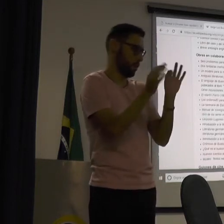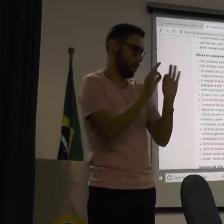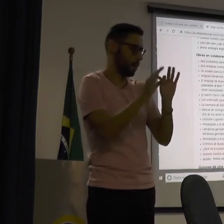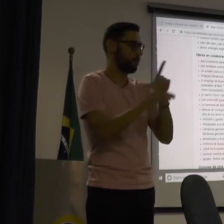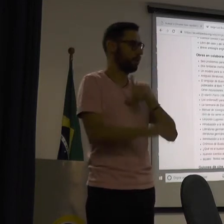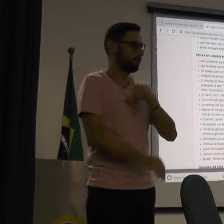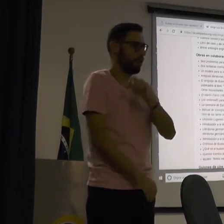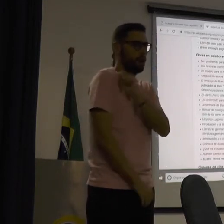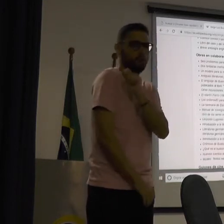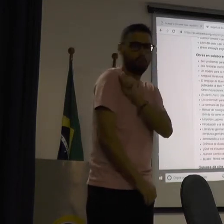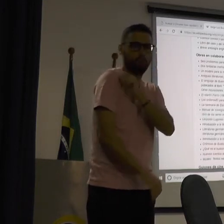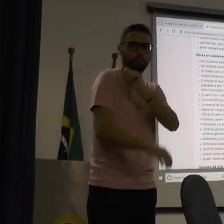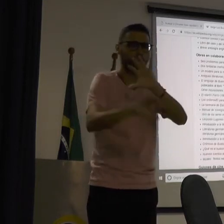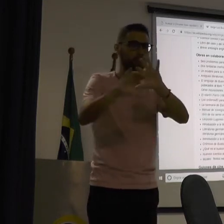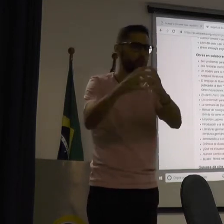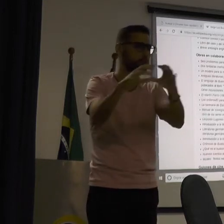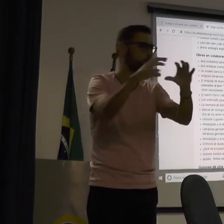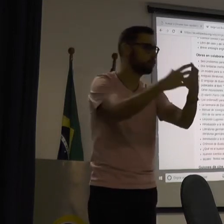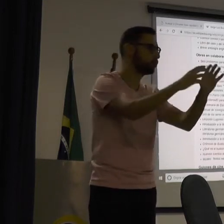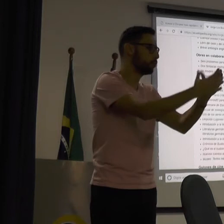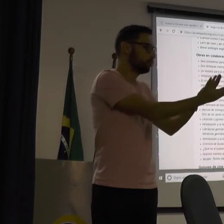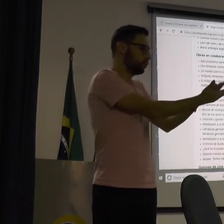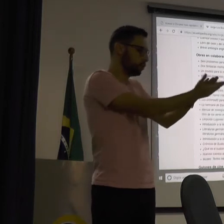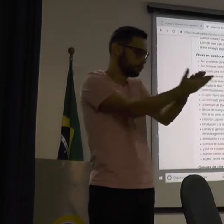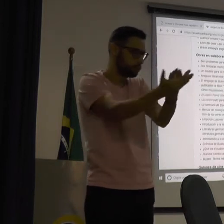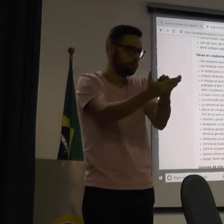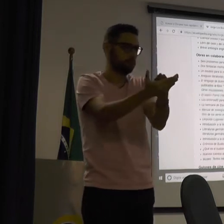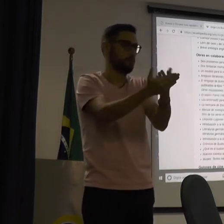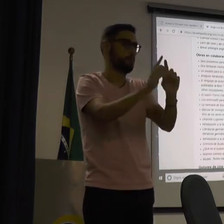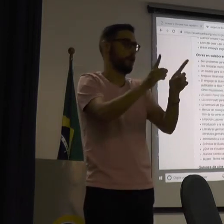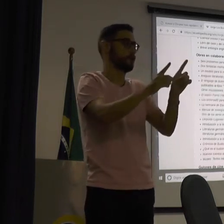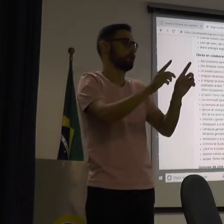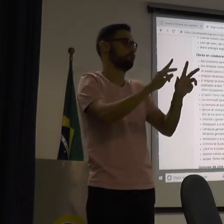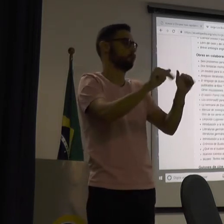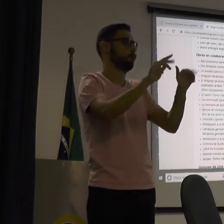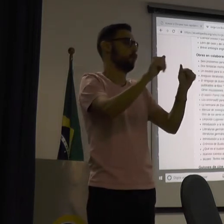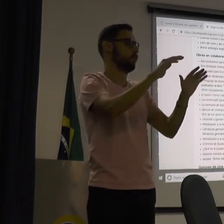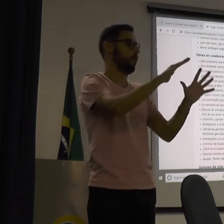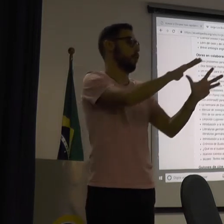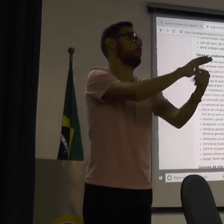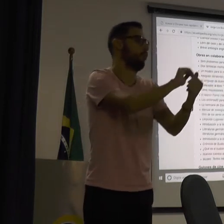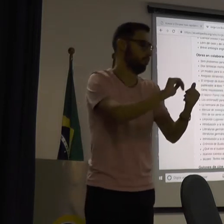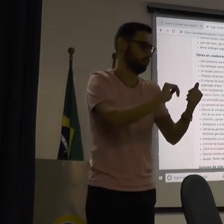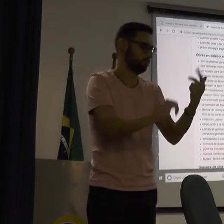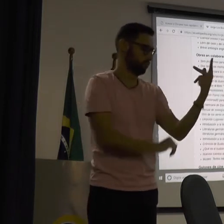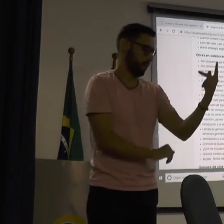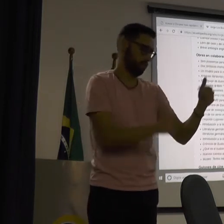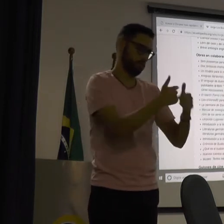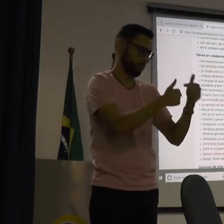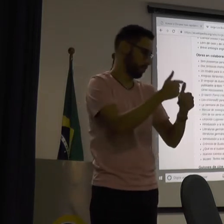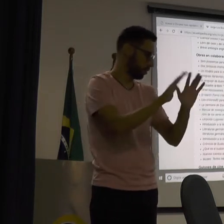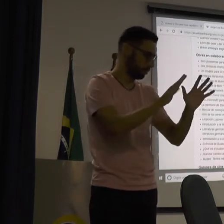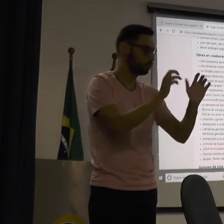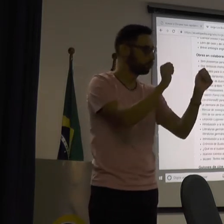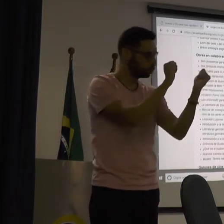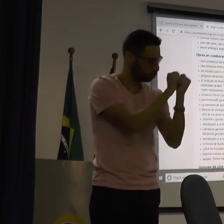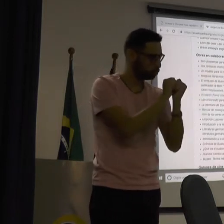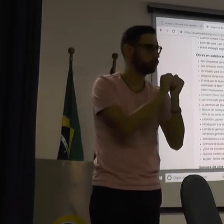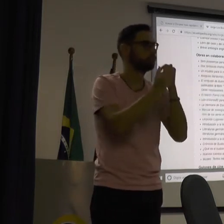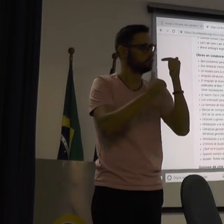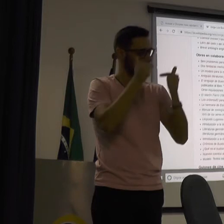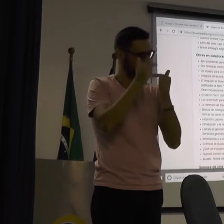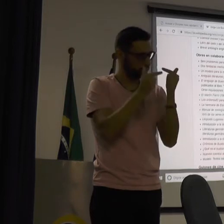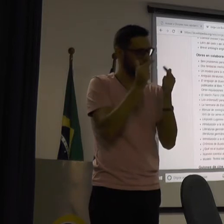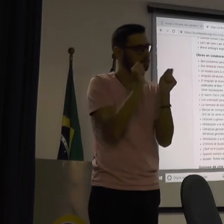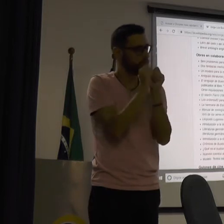muito, grupos de estudo, para se apropriar do trabalho, digamos, mais braçal, né? Ele sempre deu crédito. E muita gente